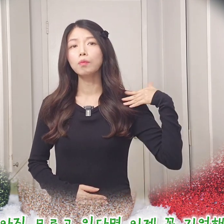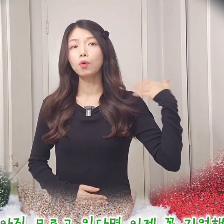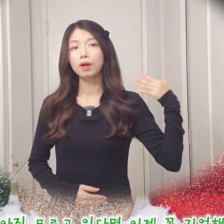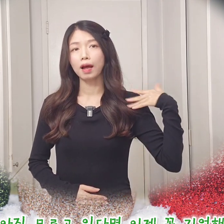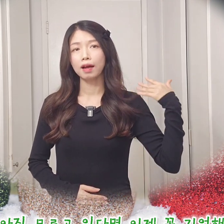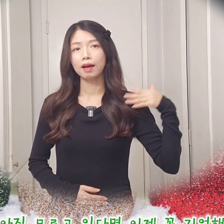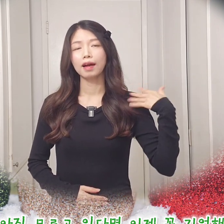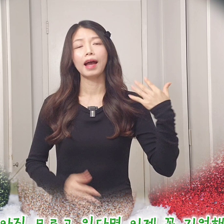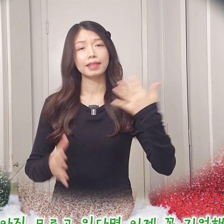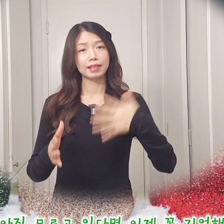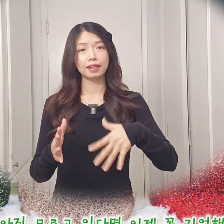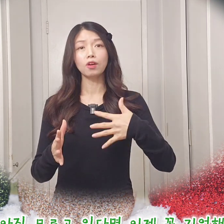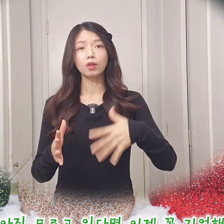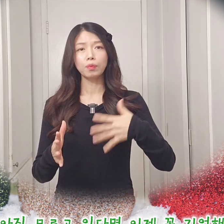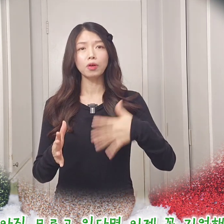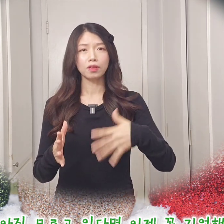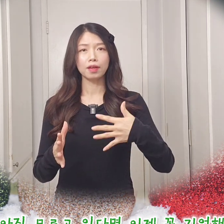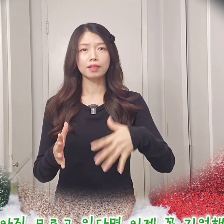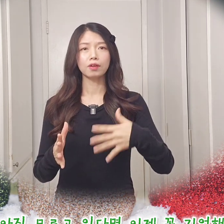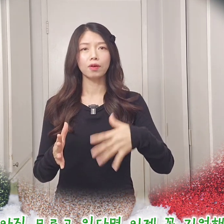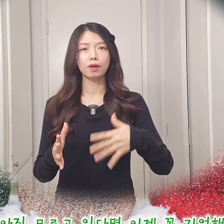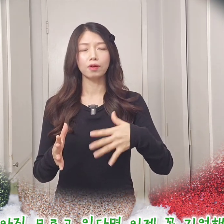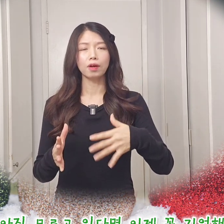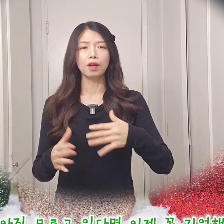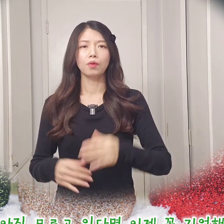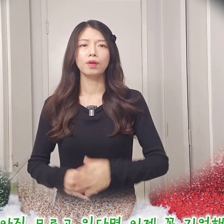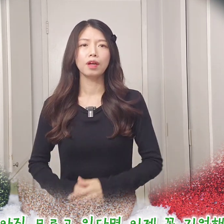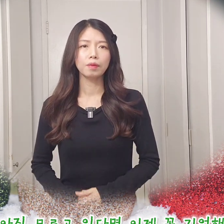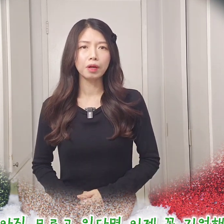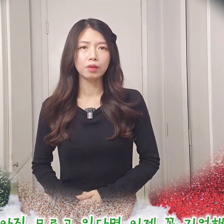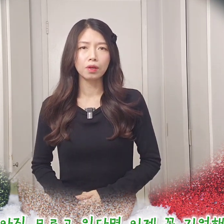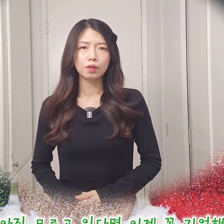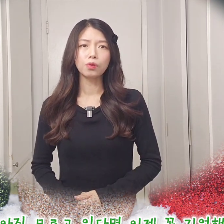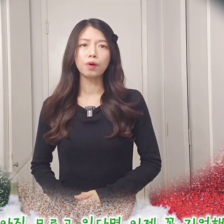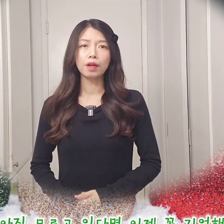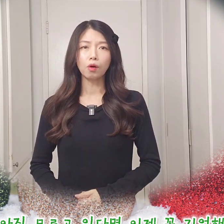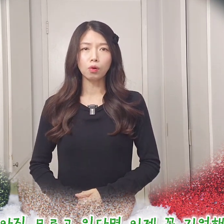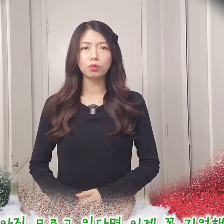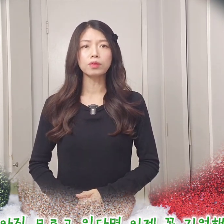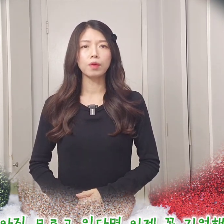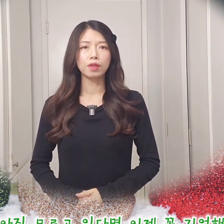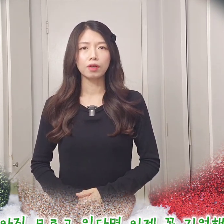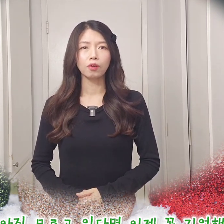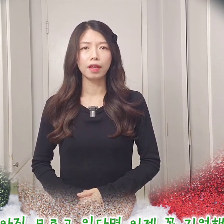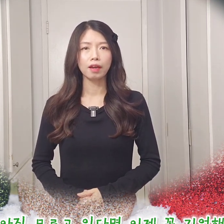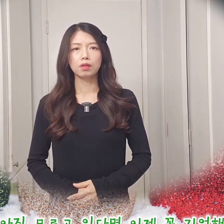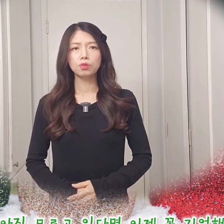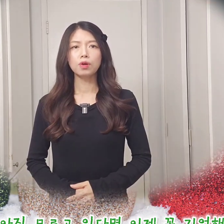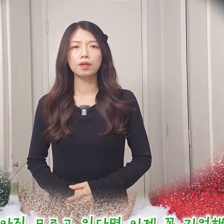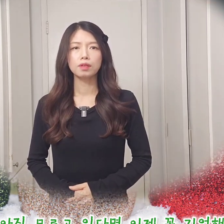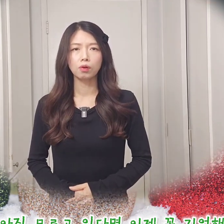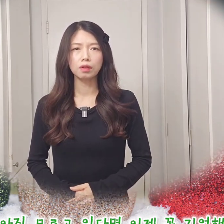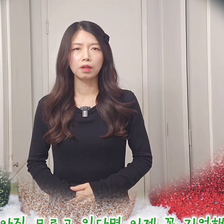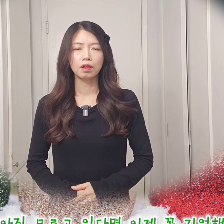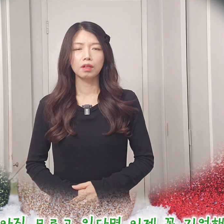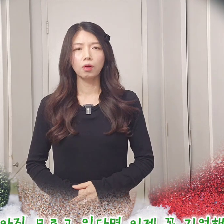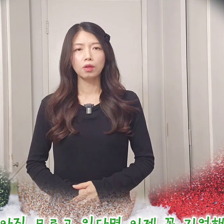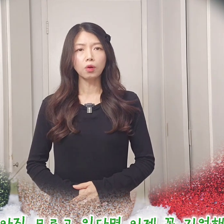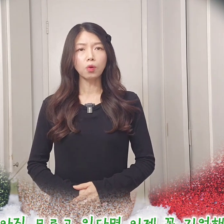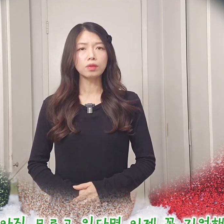몰라. 아직 이렇게 표현이 돼 있을 거예요. 왜냐하면 수어의 어순 때문에 그런데요. 수어에서는 이런